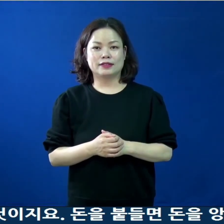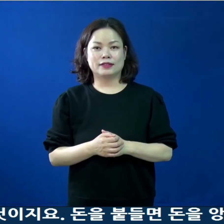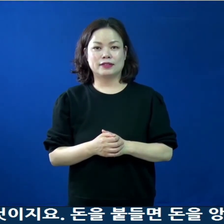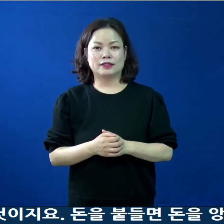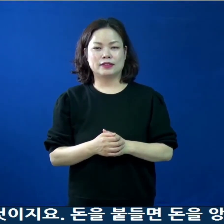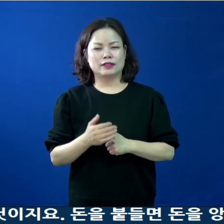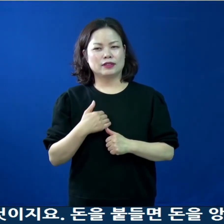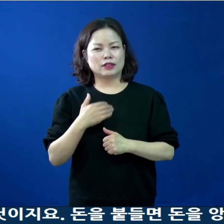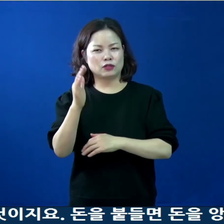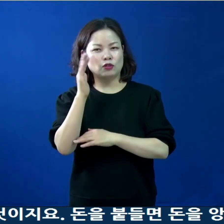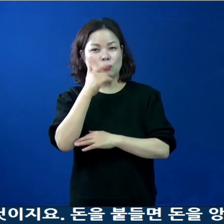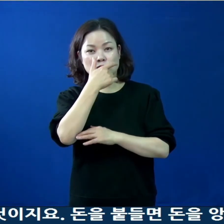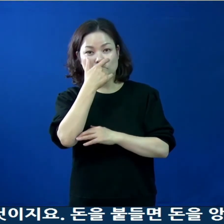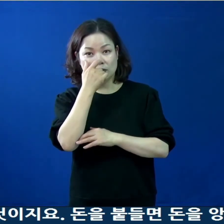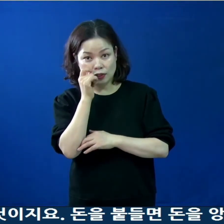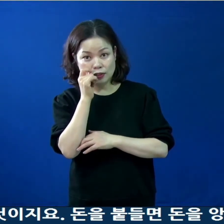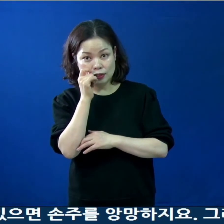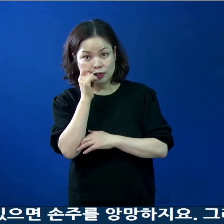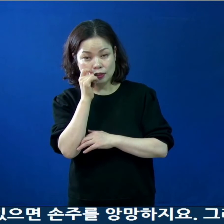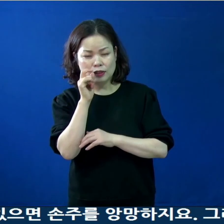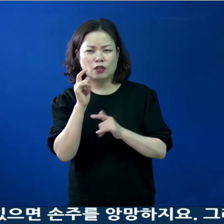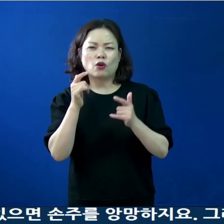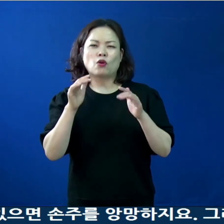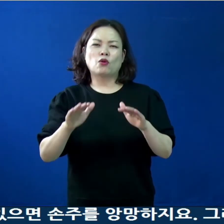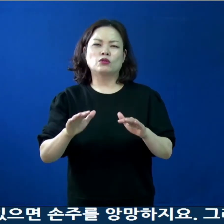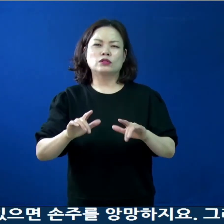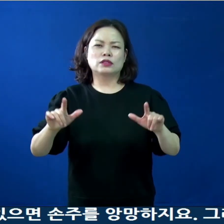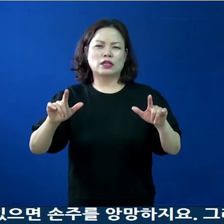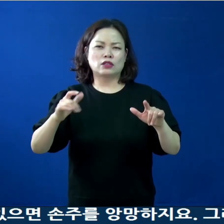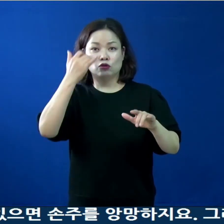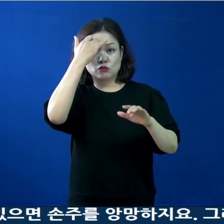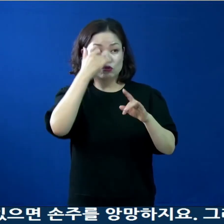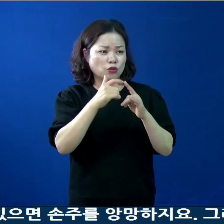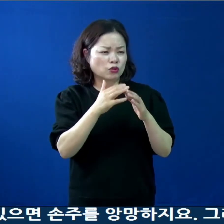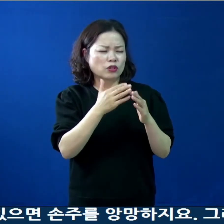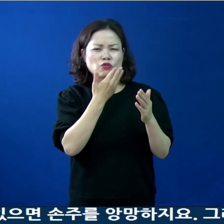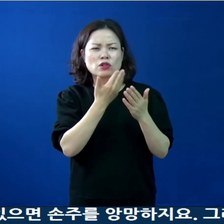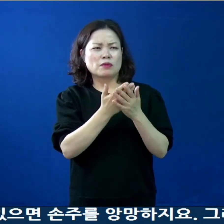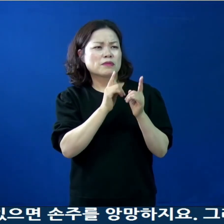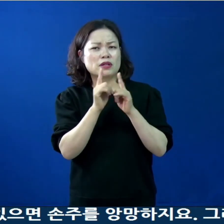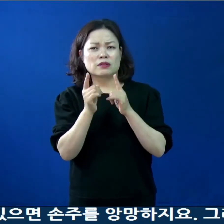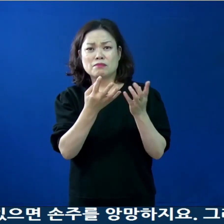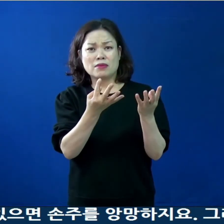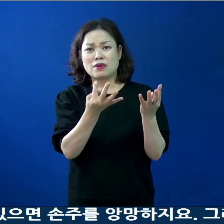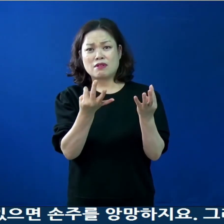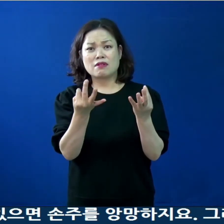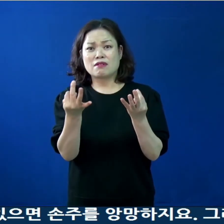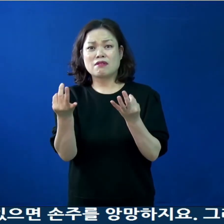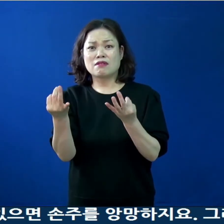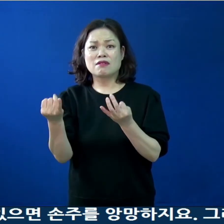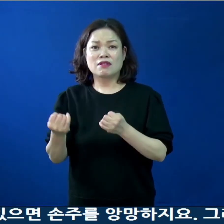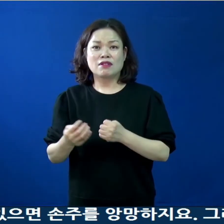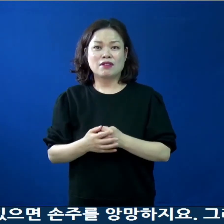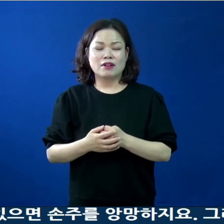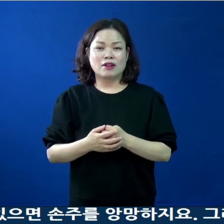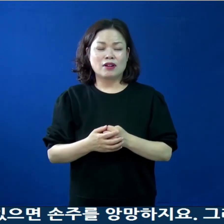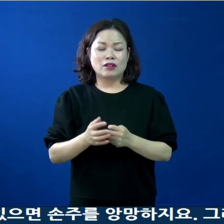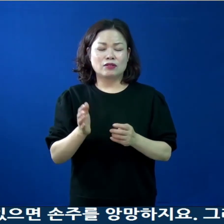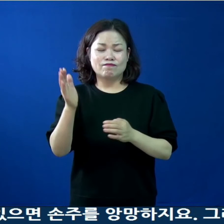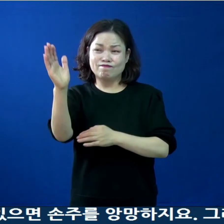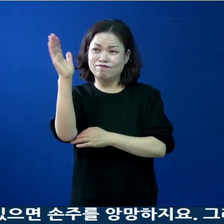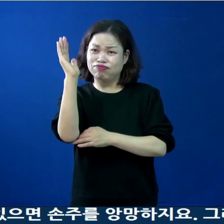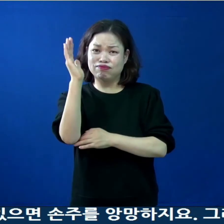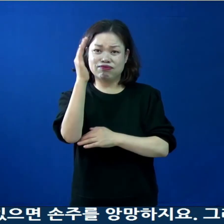여러분, 저는 설교가 부족하다 생각하지 않습니다. 오늘날 특히 우리 충영교회 이 귀한 말씀들이 막 쏟아지고 있어요. 쏟아지는